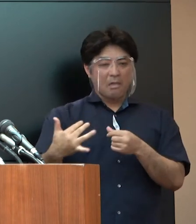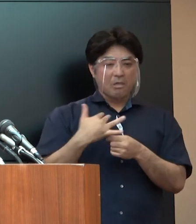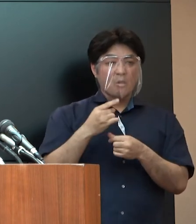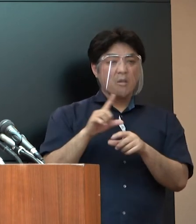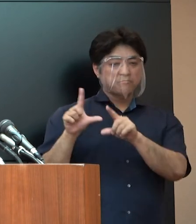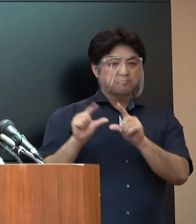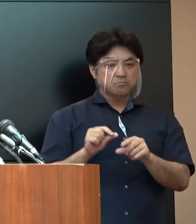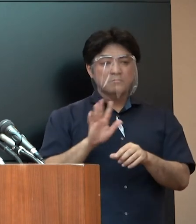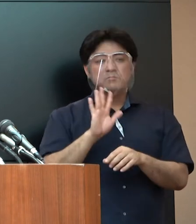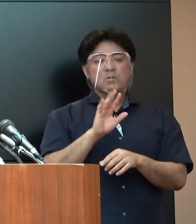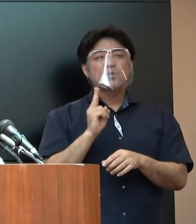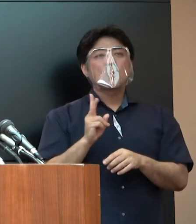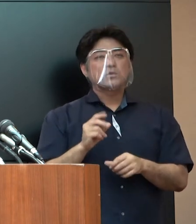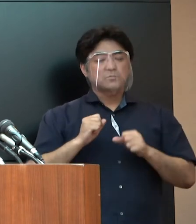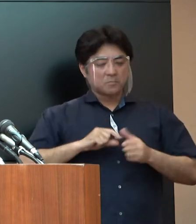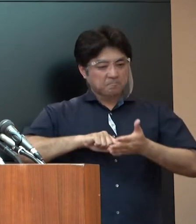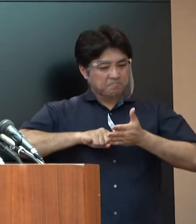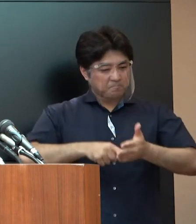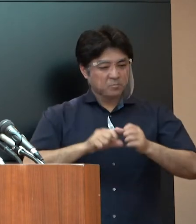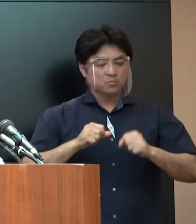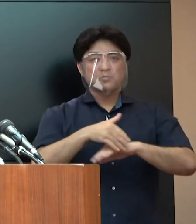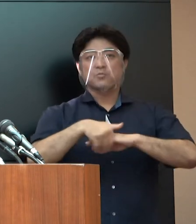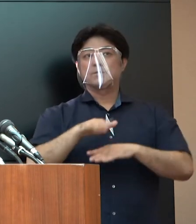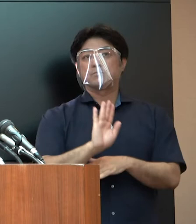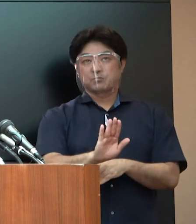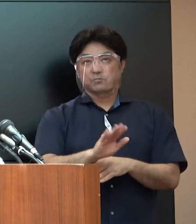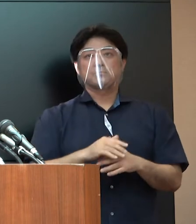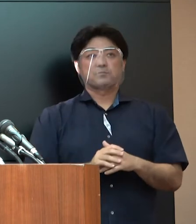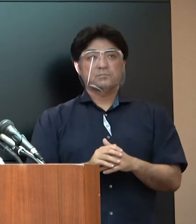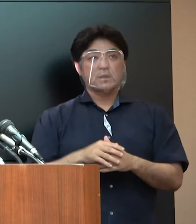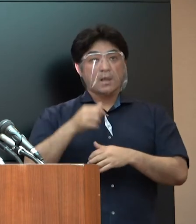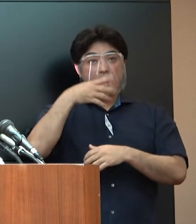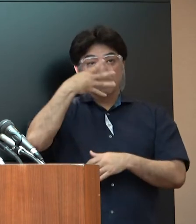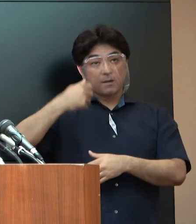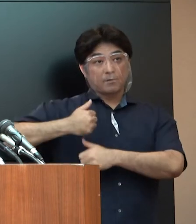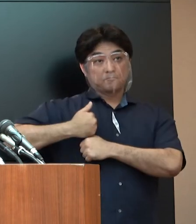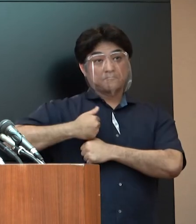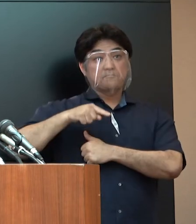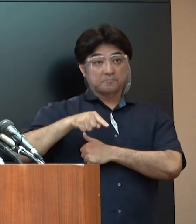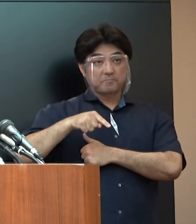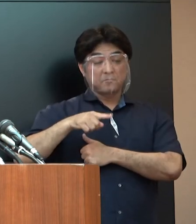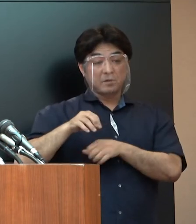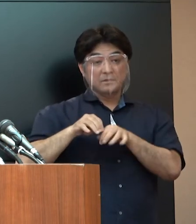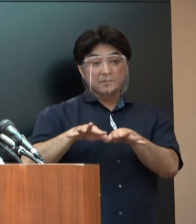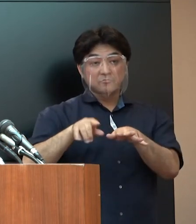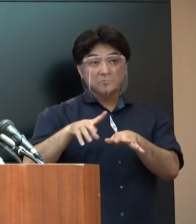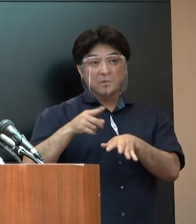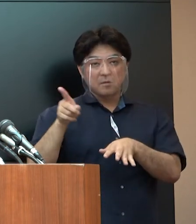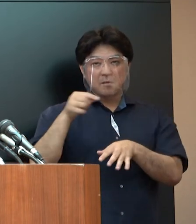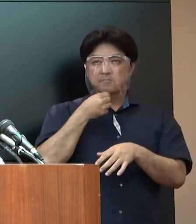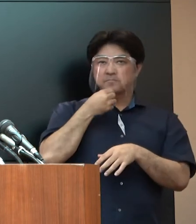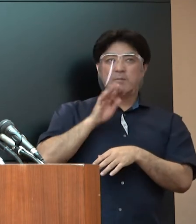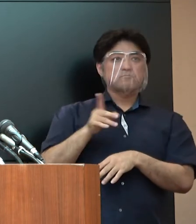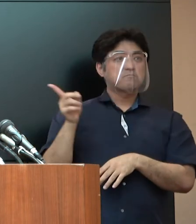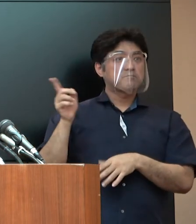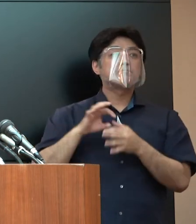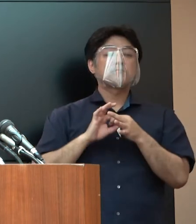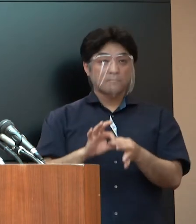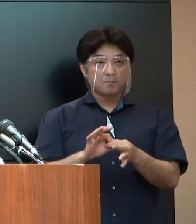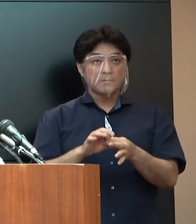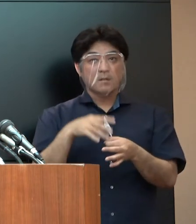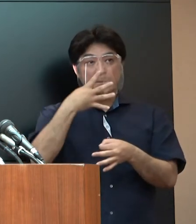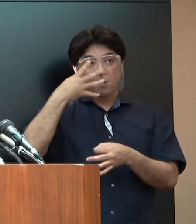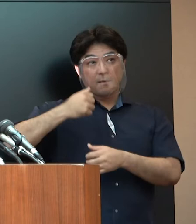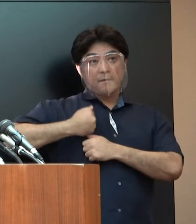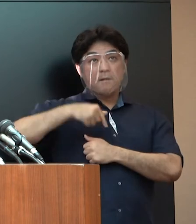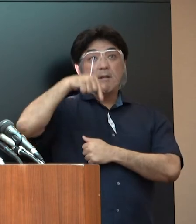全庁的に取り組んでまいります。また米軍基地関係からの感染拡大も危惧されております。米軍基地内の